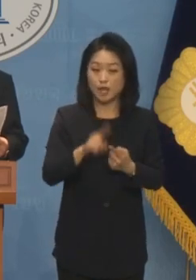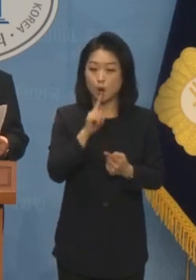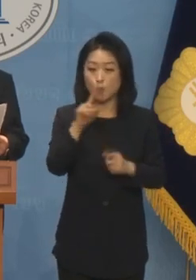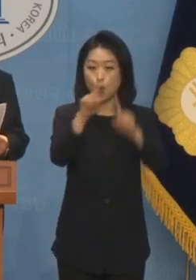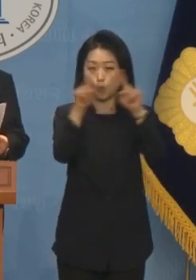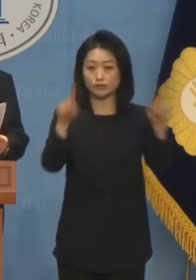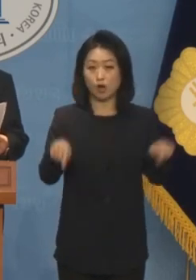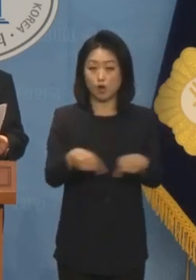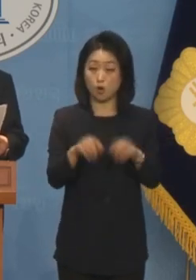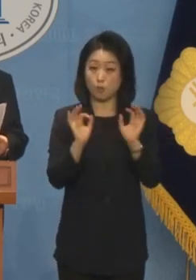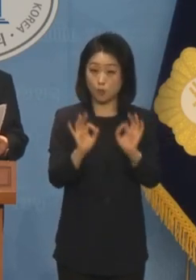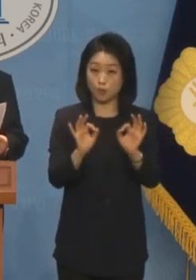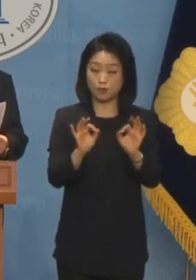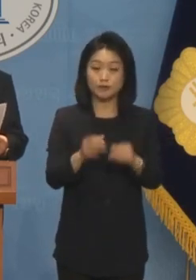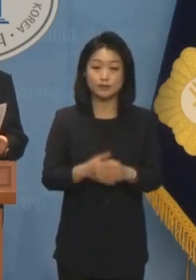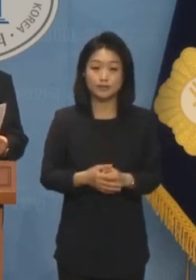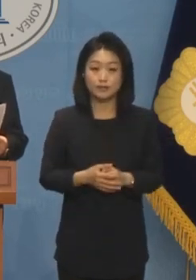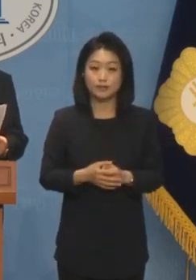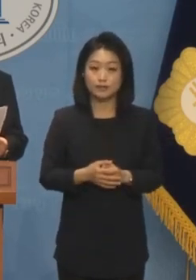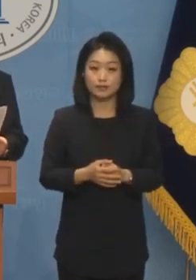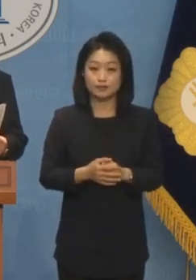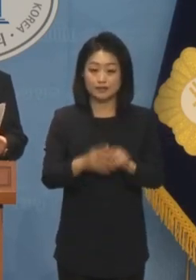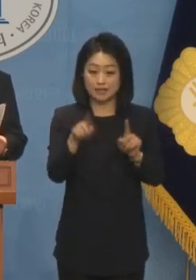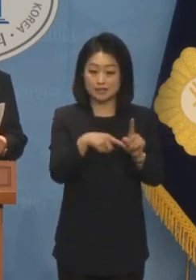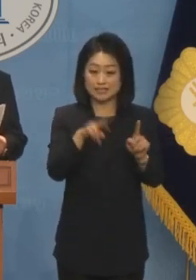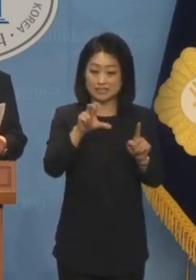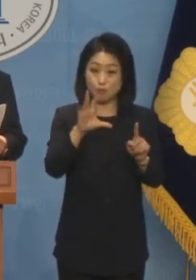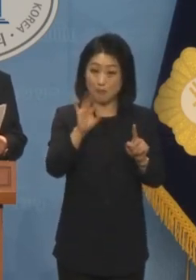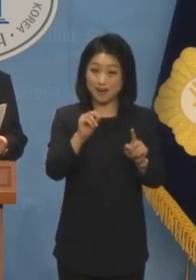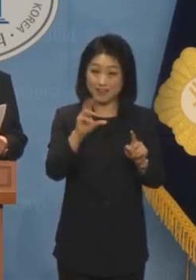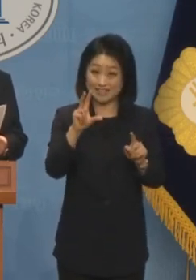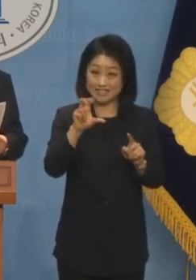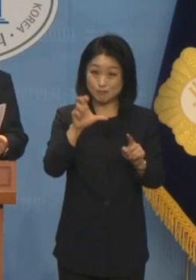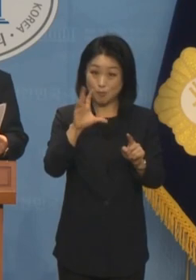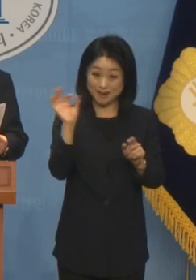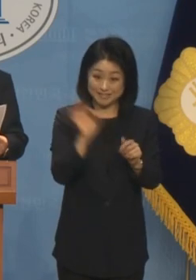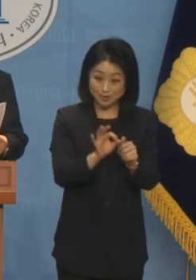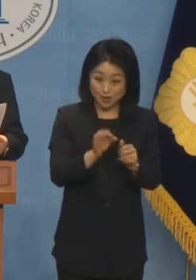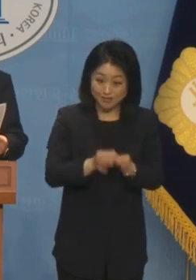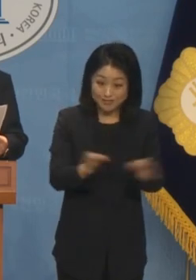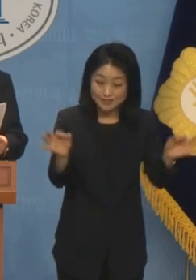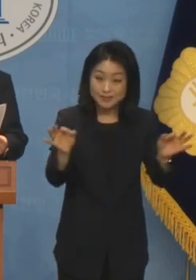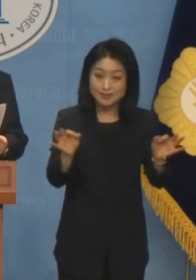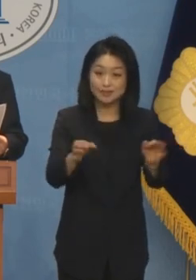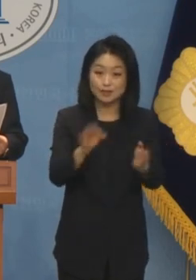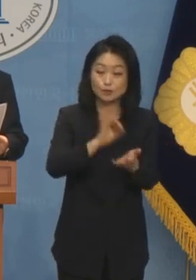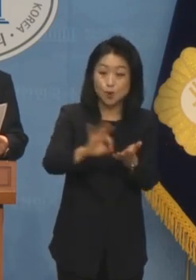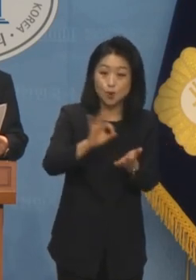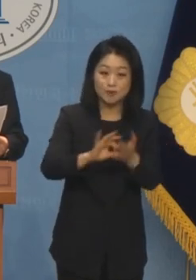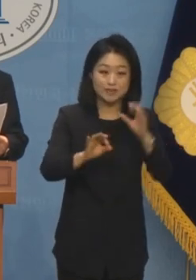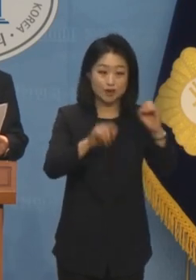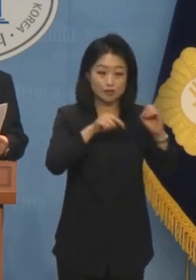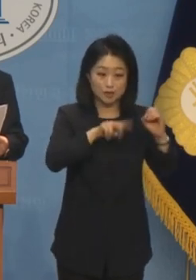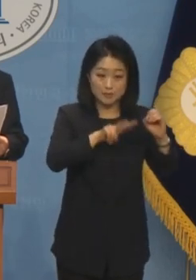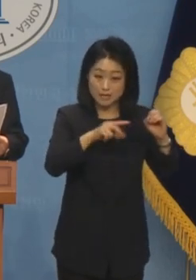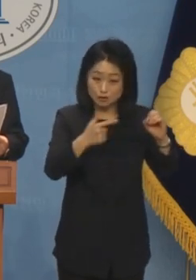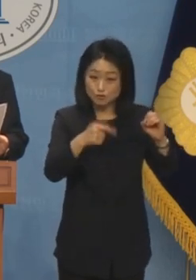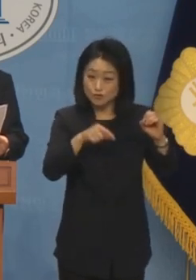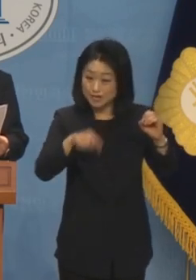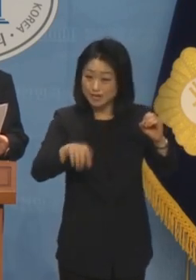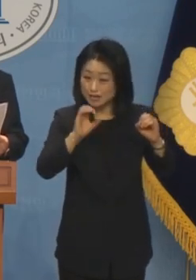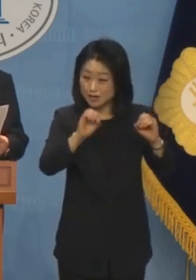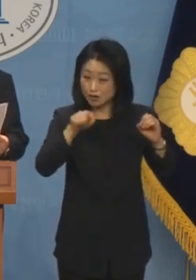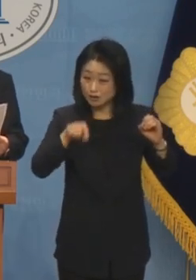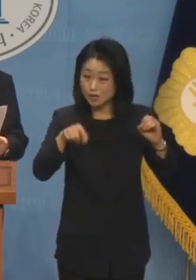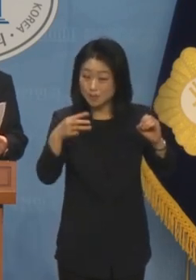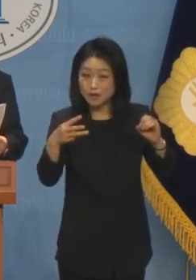따르면 재난지원금 지급에 따른 소비 증대 효과는 0.26에서 0.36배 정도로